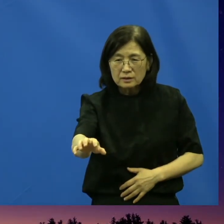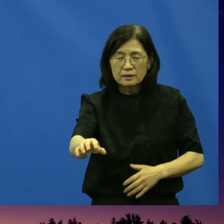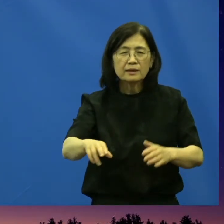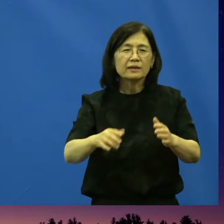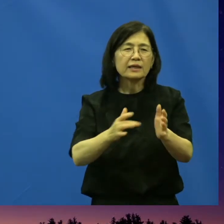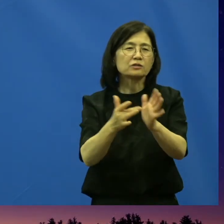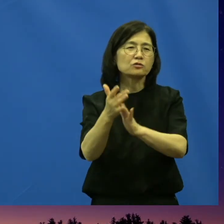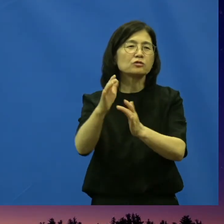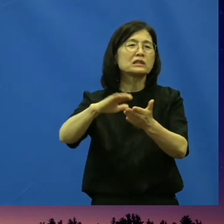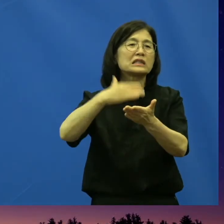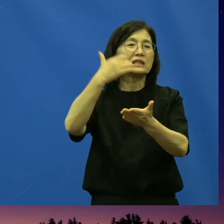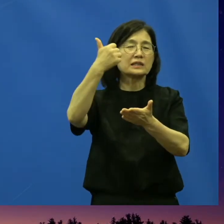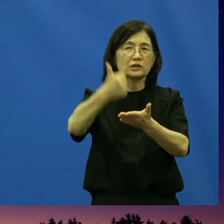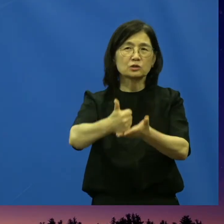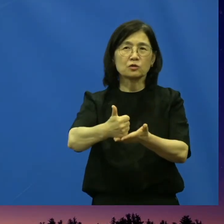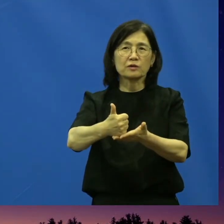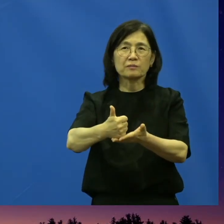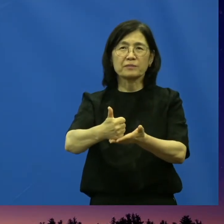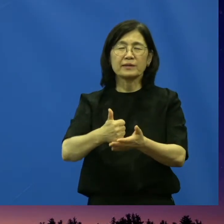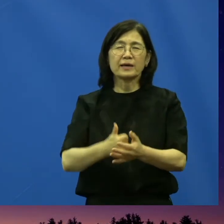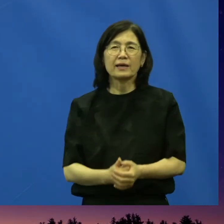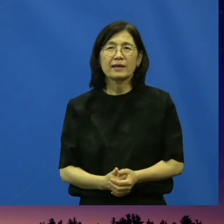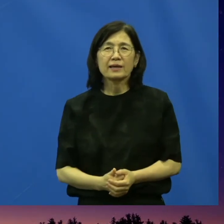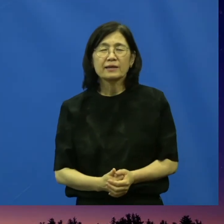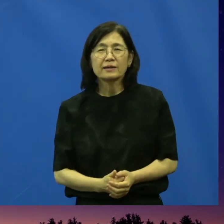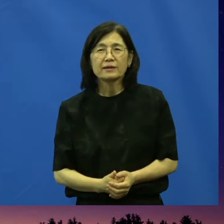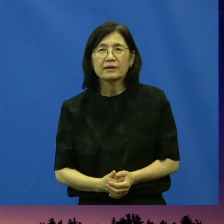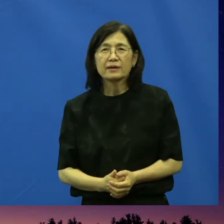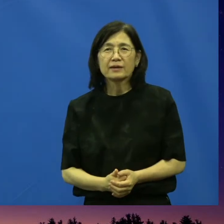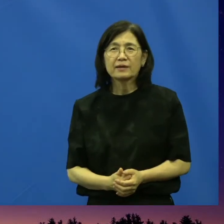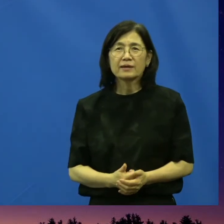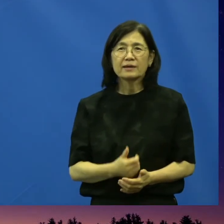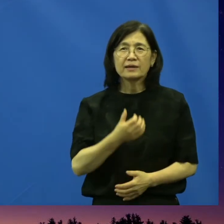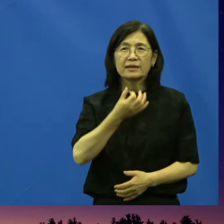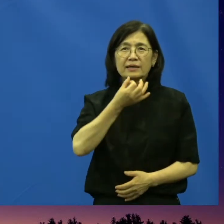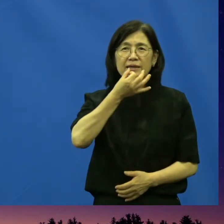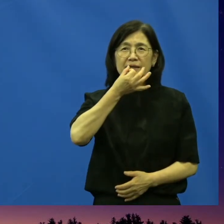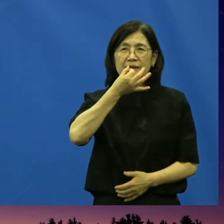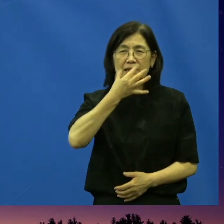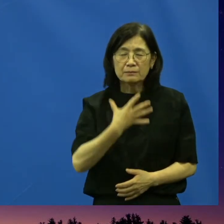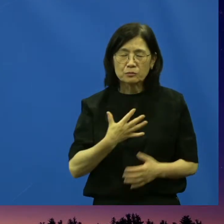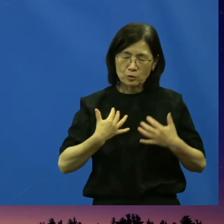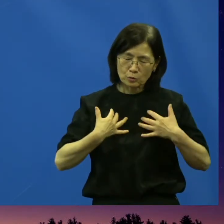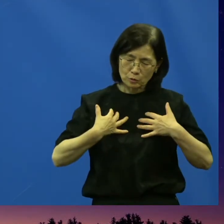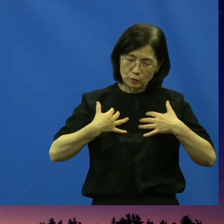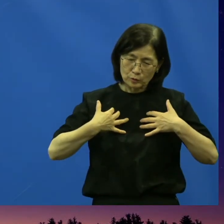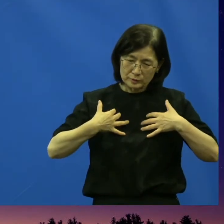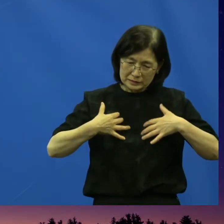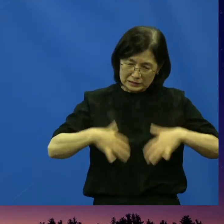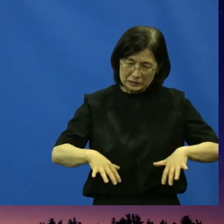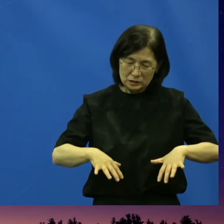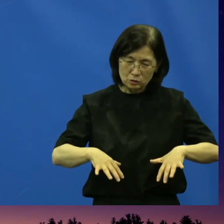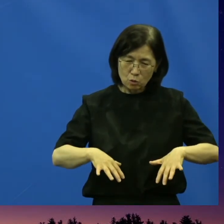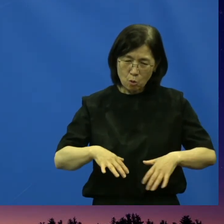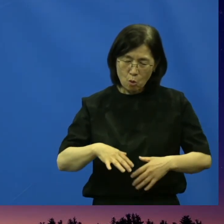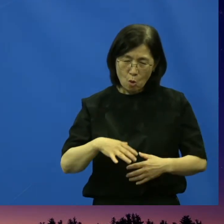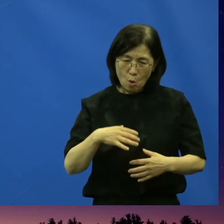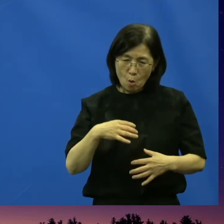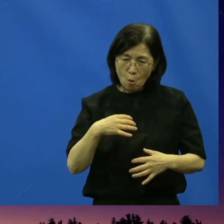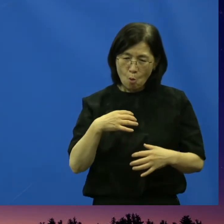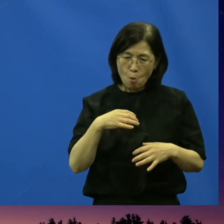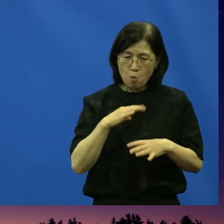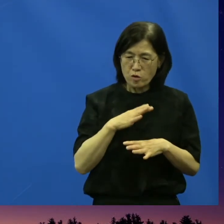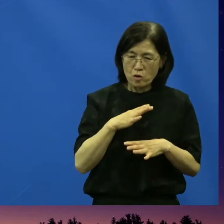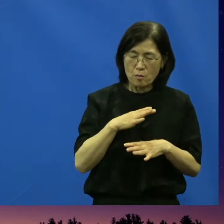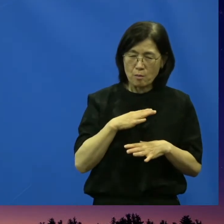그리스도이십니다. 우리의 신앙의 결정은 보좌를 향하는 거예요. 힘들고 지치고 위험하고 바닥을 칠